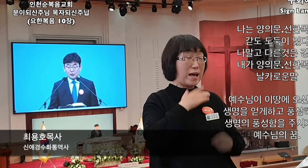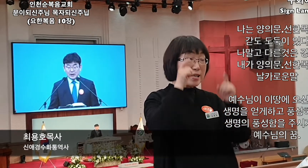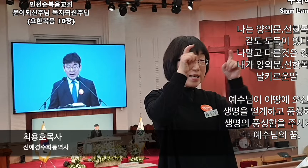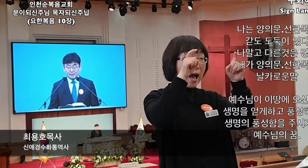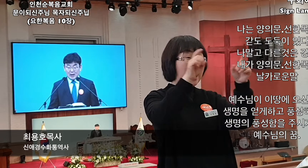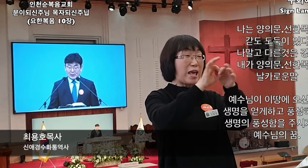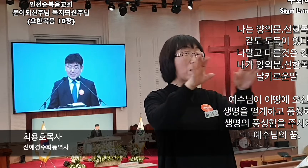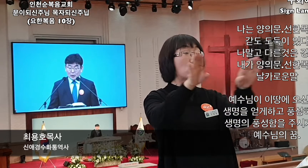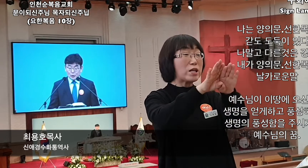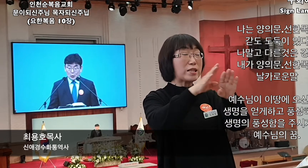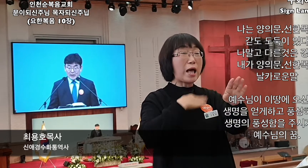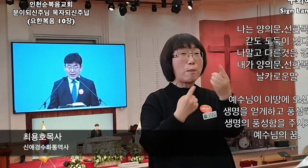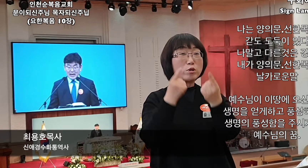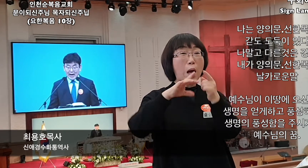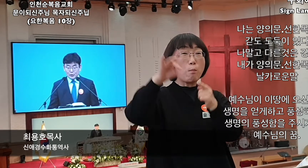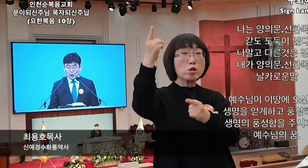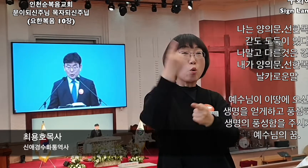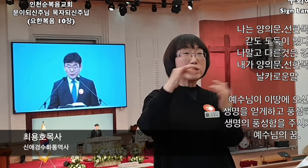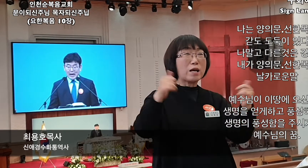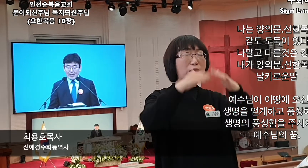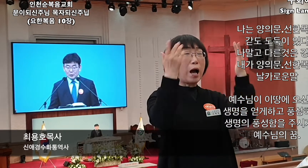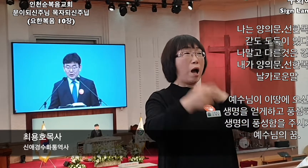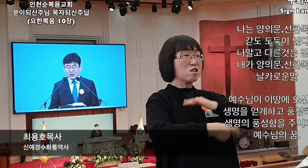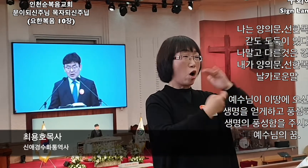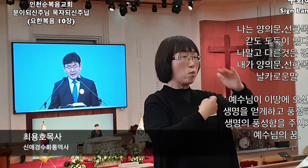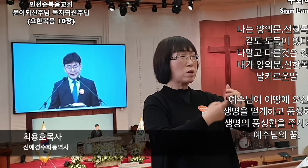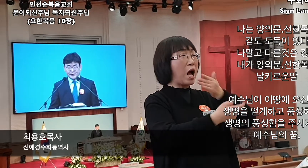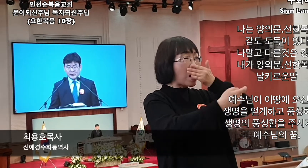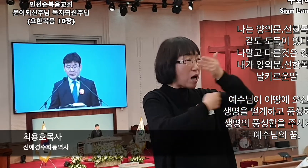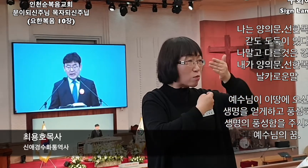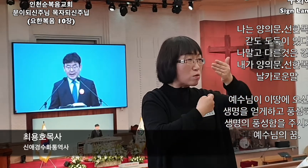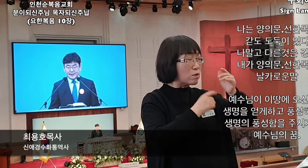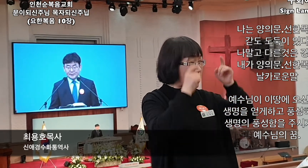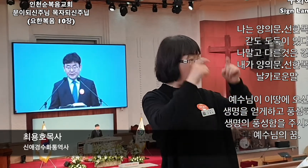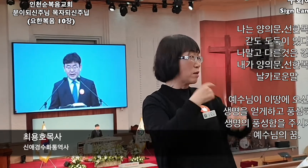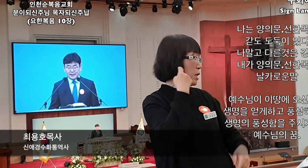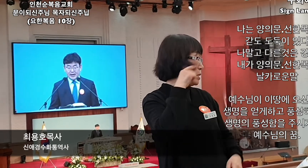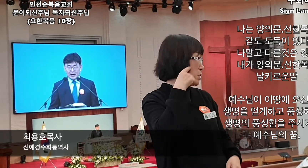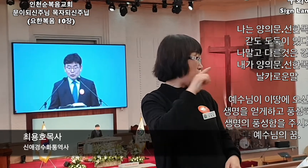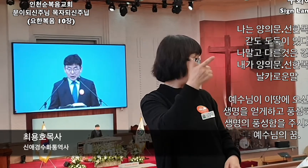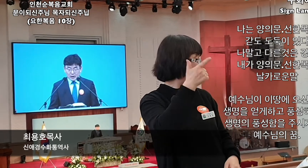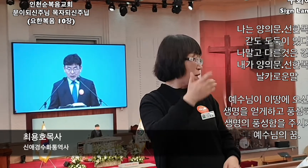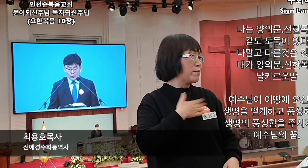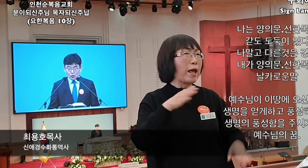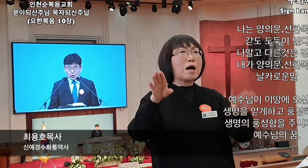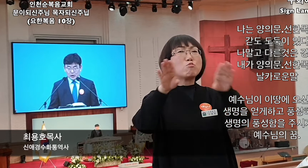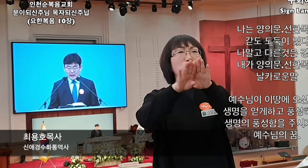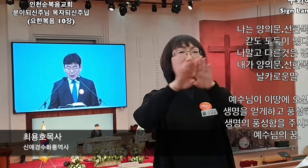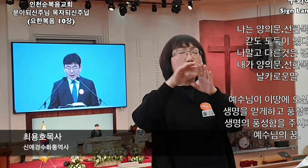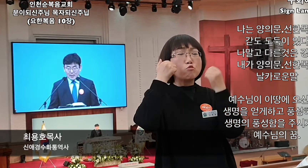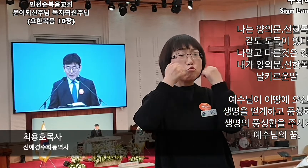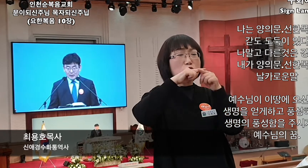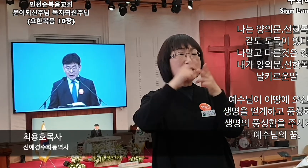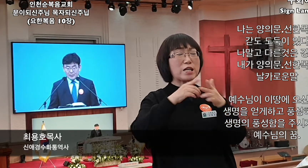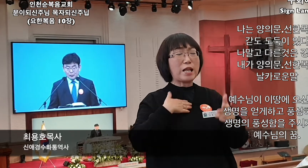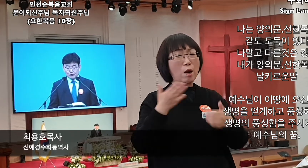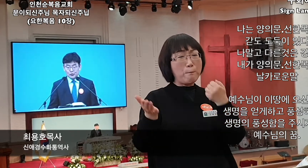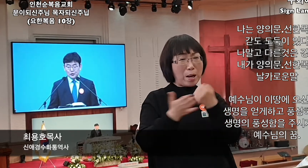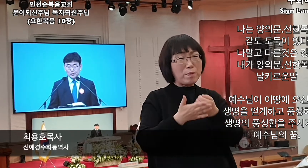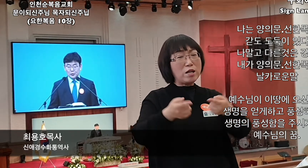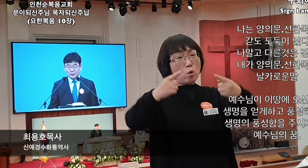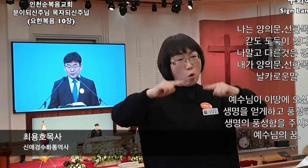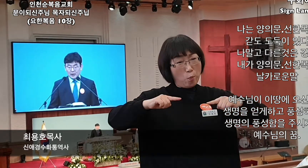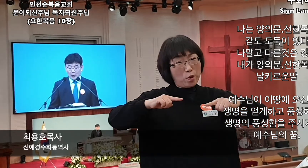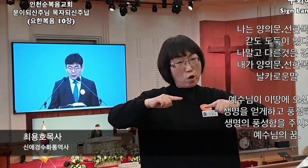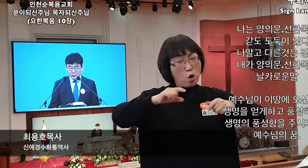양의 문이라. 나보다 먼저 온 자는 다 절도요 강도니 양들이 듣지 아니하느니라. 내가 문이니 누구든지 나로 말미암아 들어가면